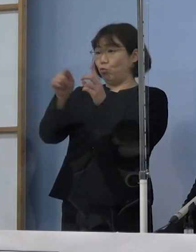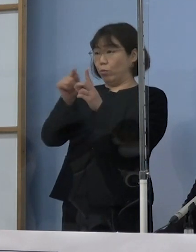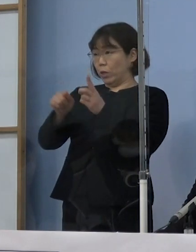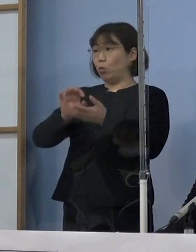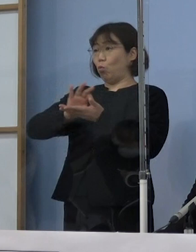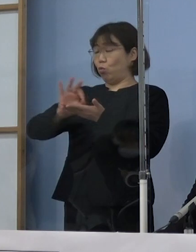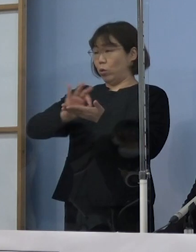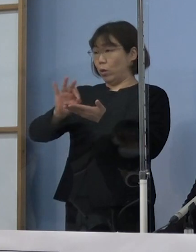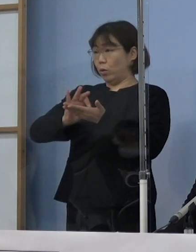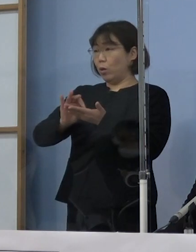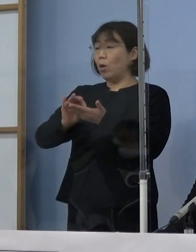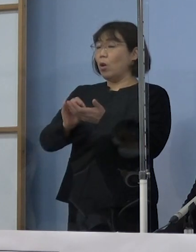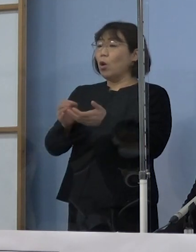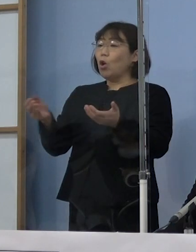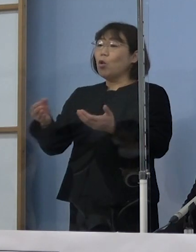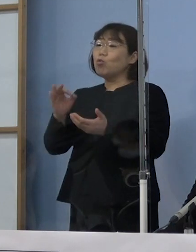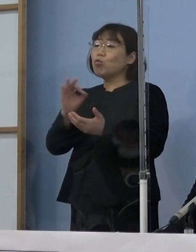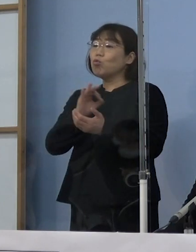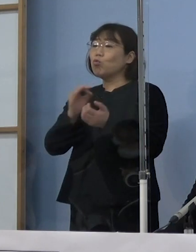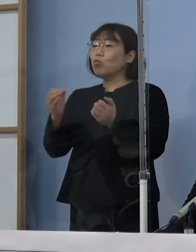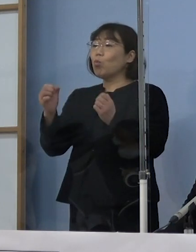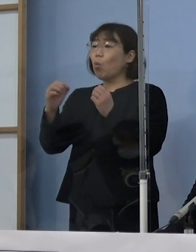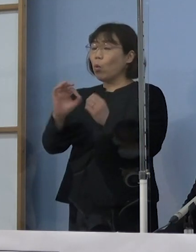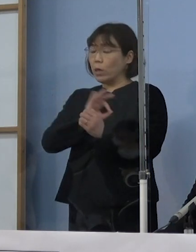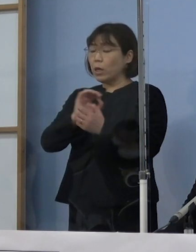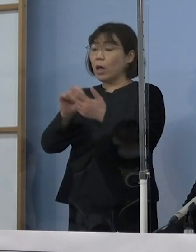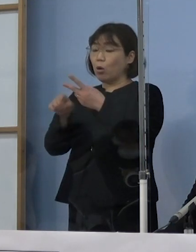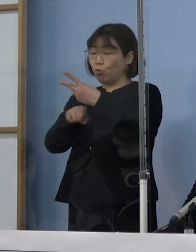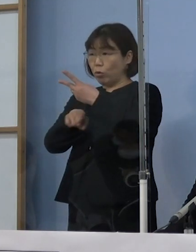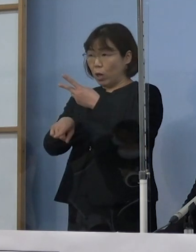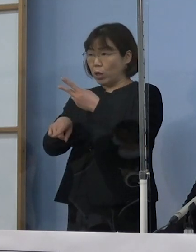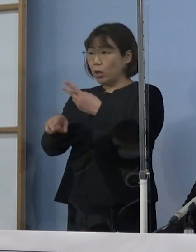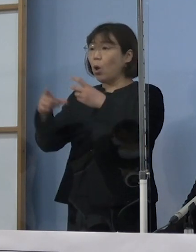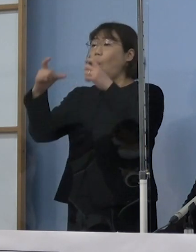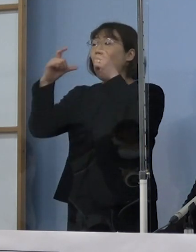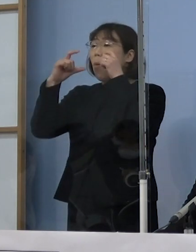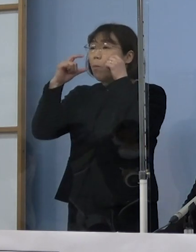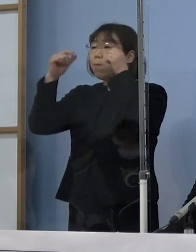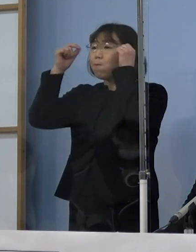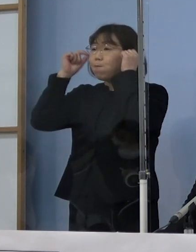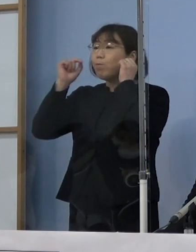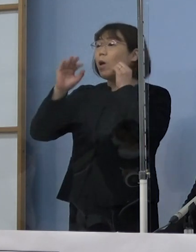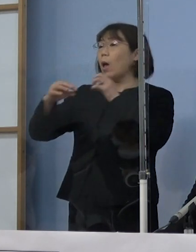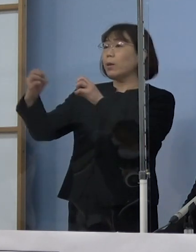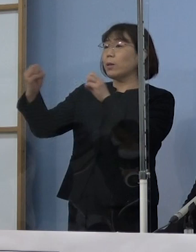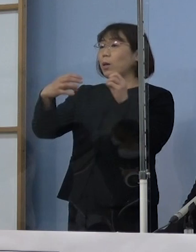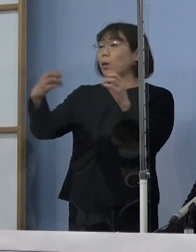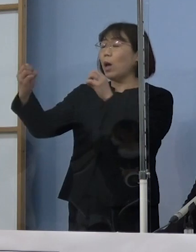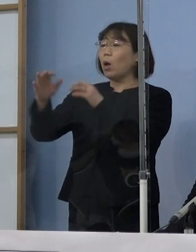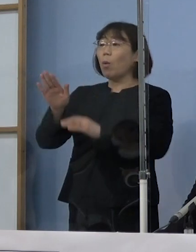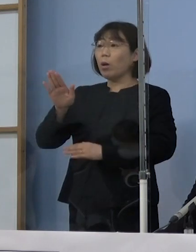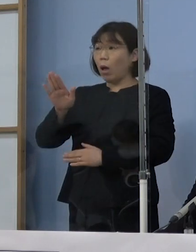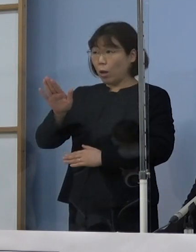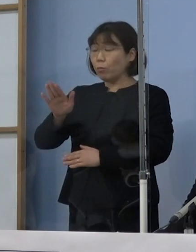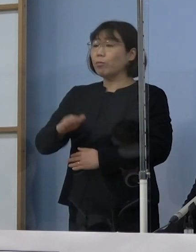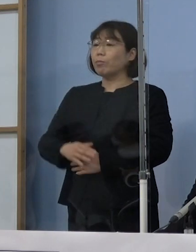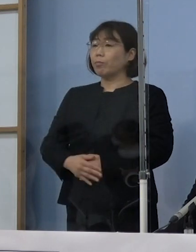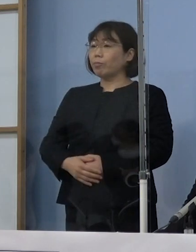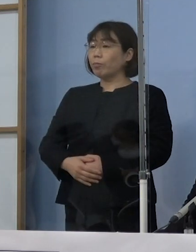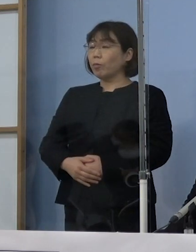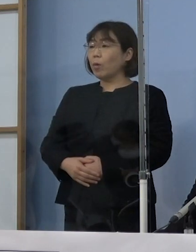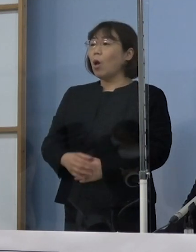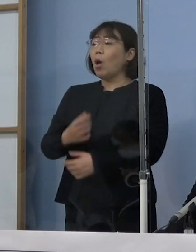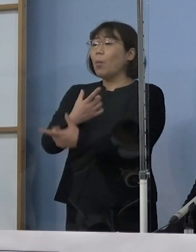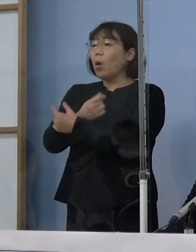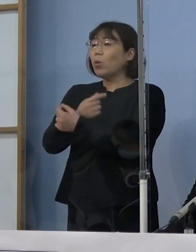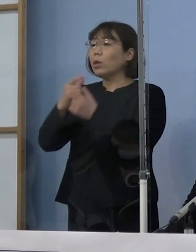ては従業員の方お二人とマスク着用ありで会話をされてはおりますが、お